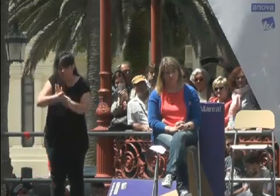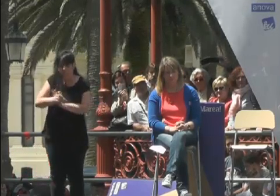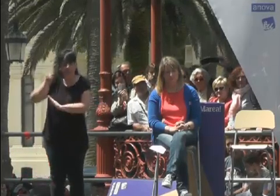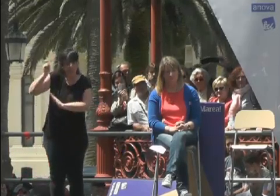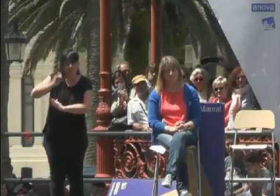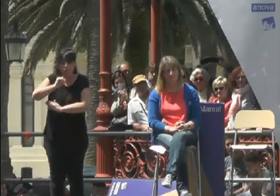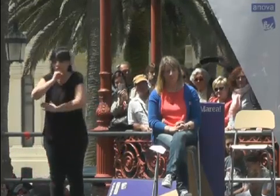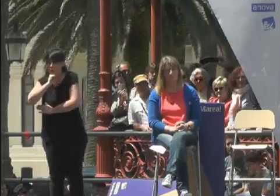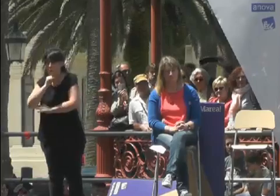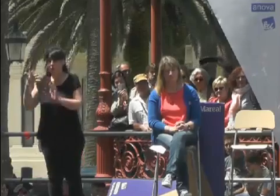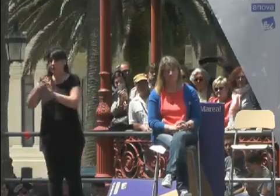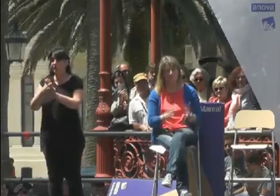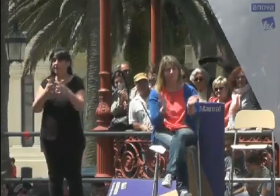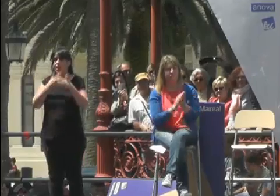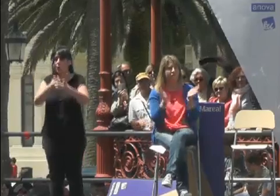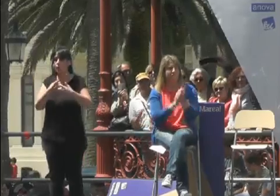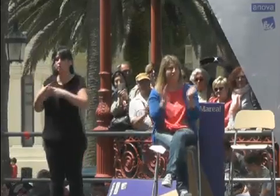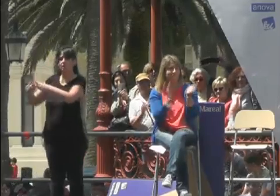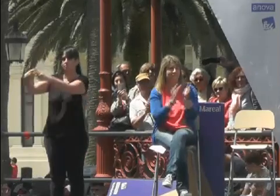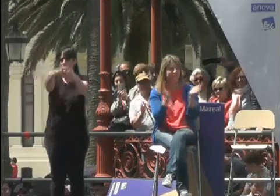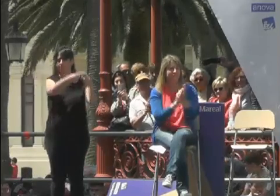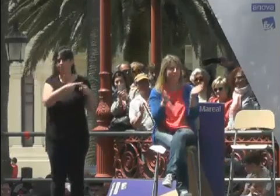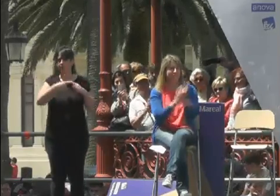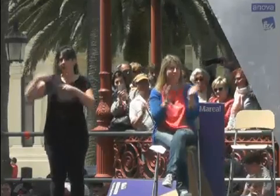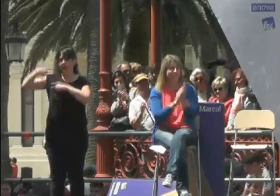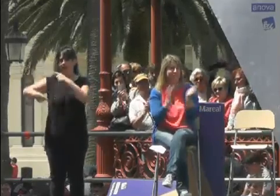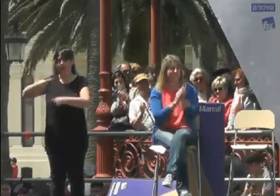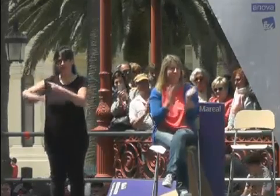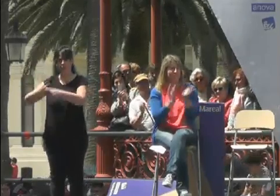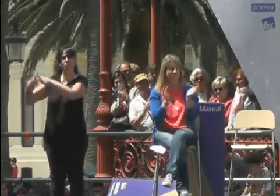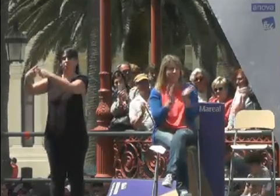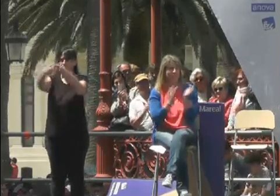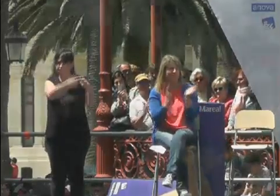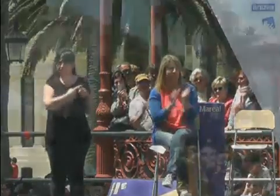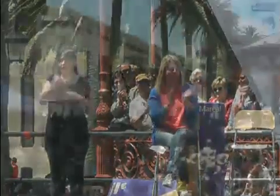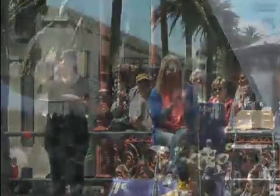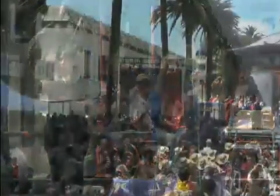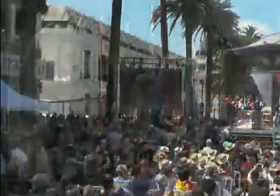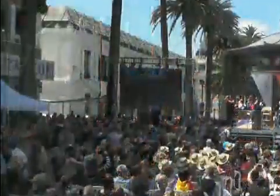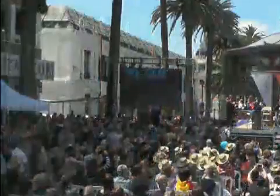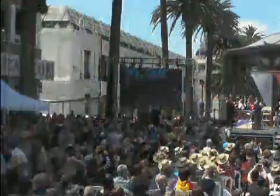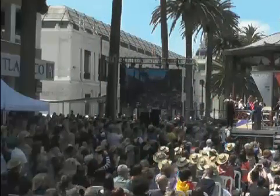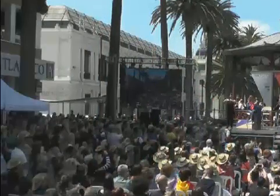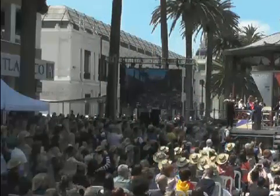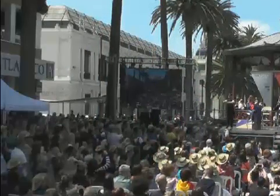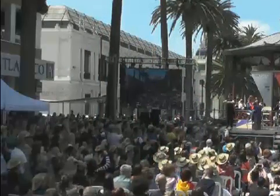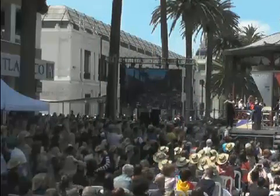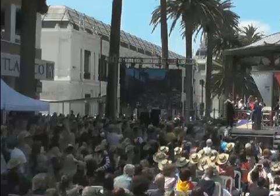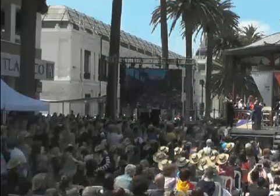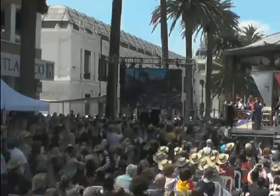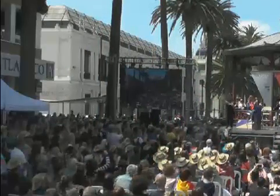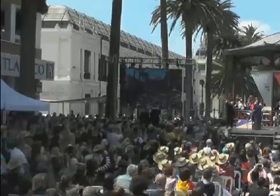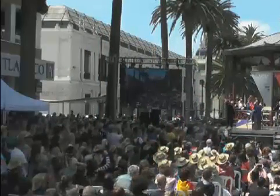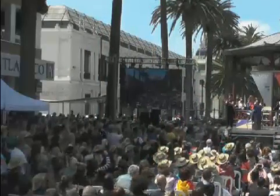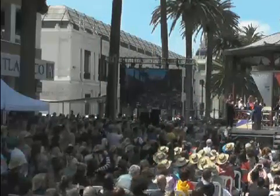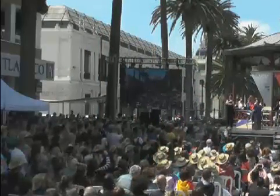es común, es una lucha que hila entre generaciones, es una lucha que nos obliga a movilizarnos con nuestros abuelos, con nuestras abuelas